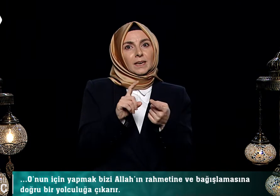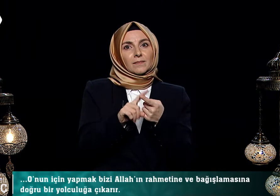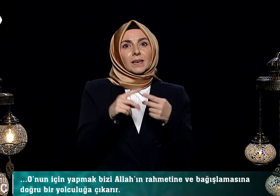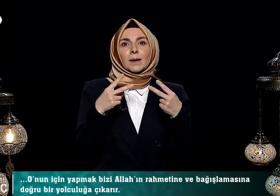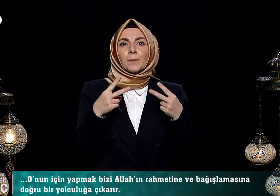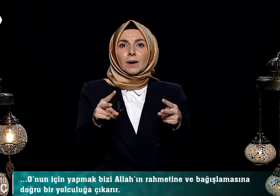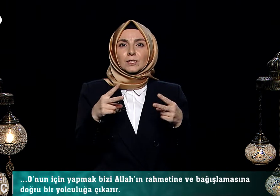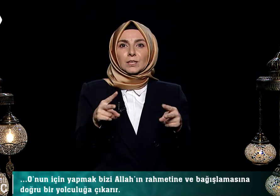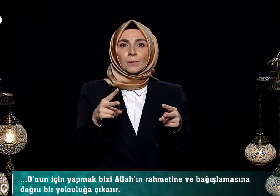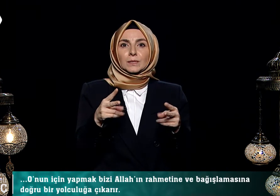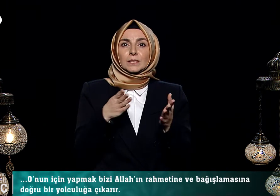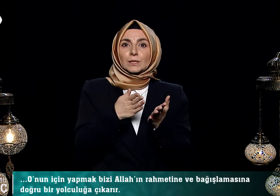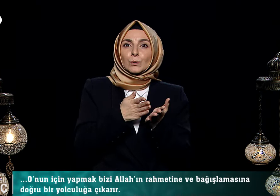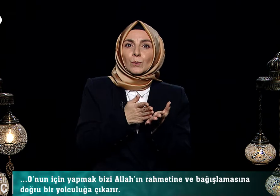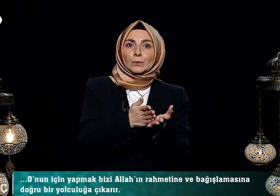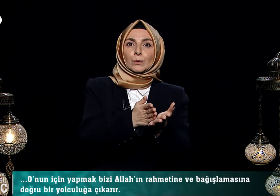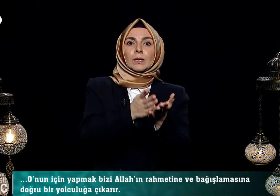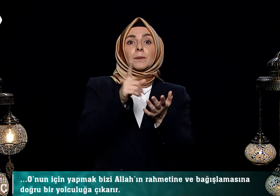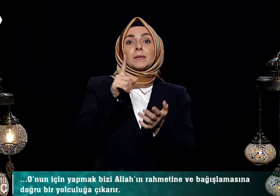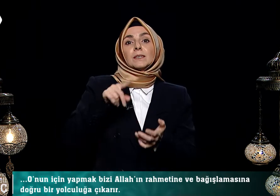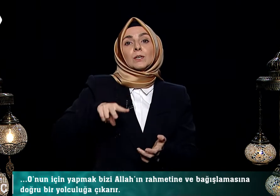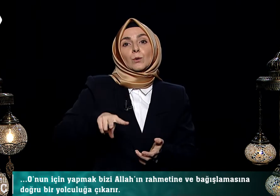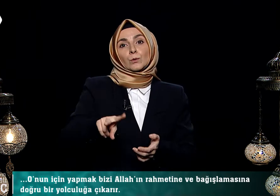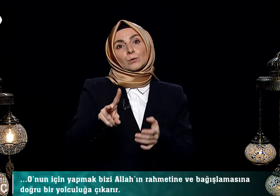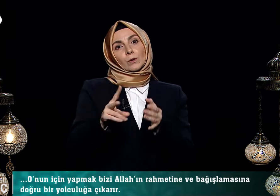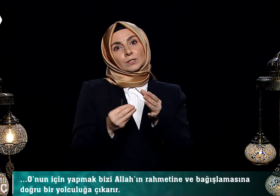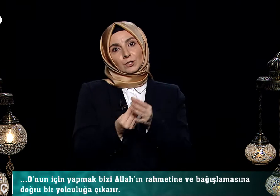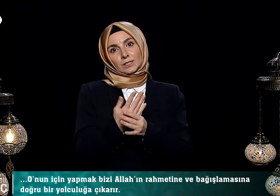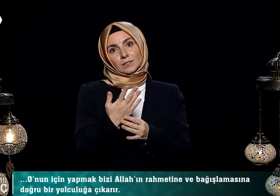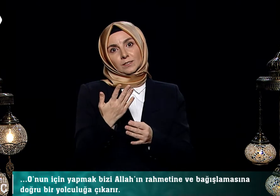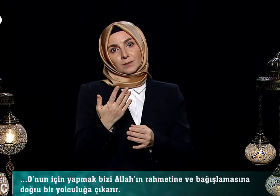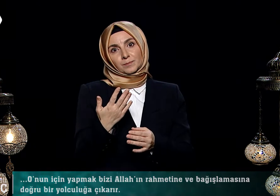ve bağışlanmasına doğru bir yolculuğa çıkarır.